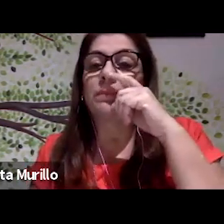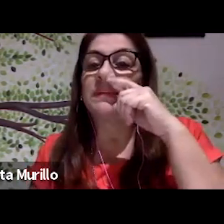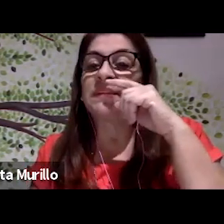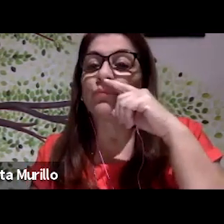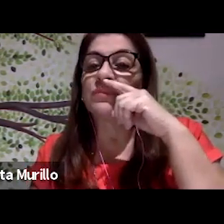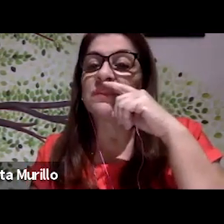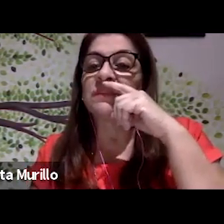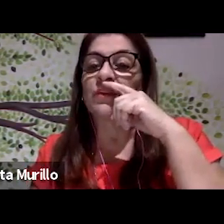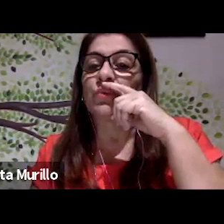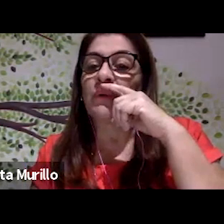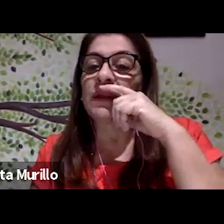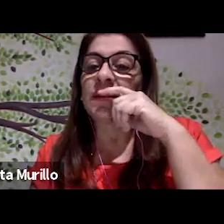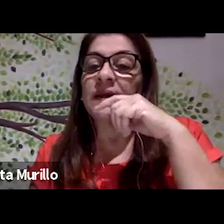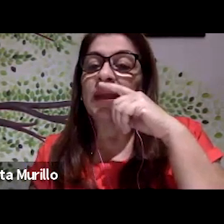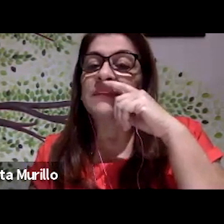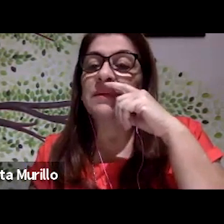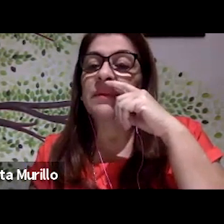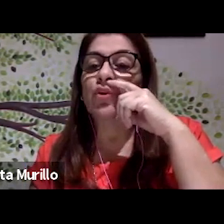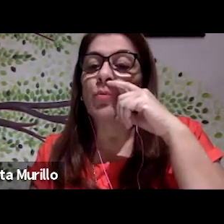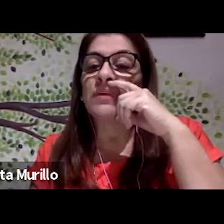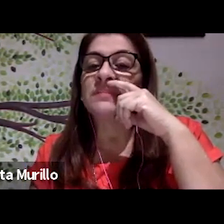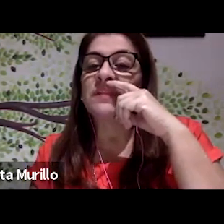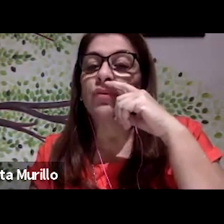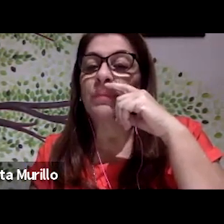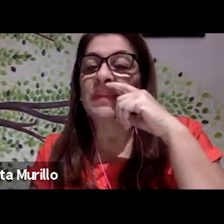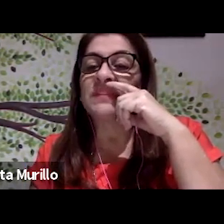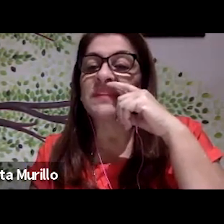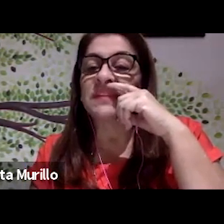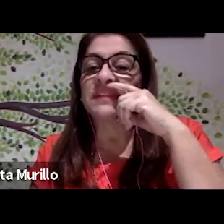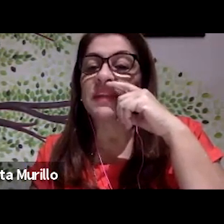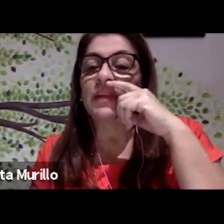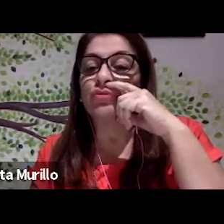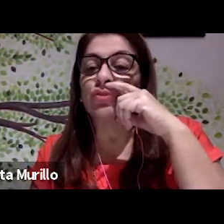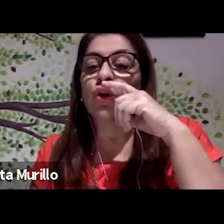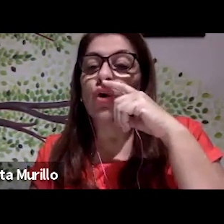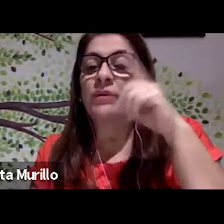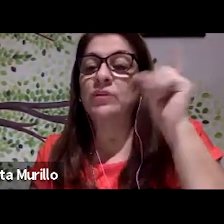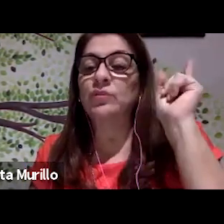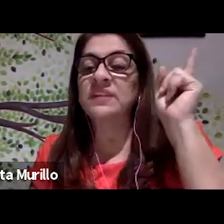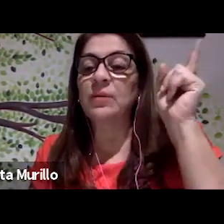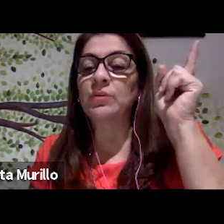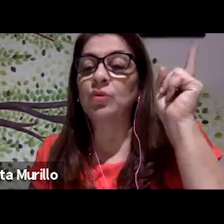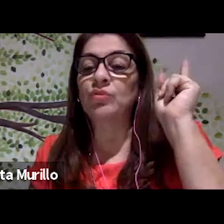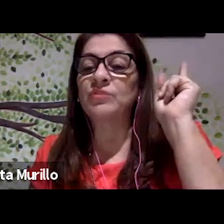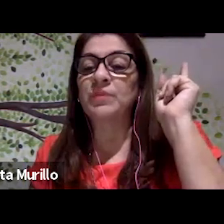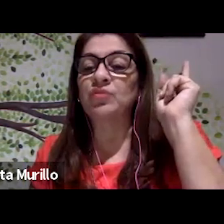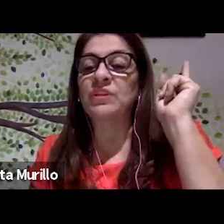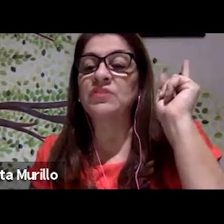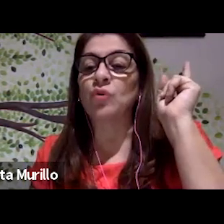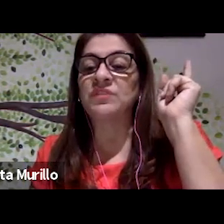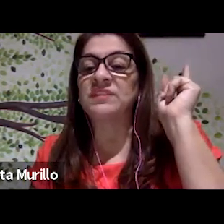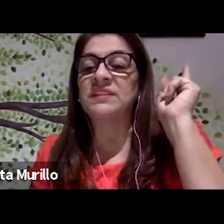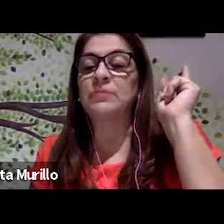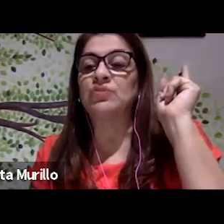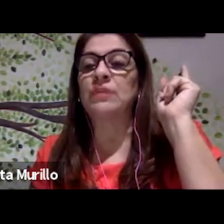Donna WIC parte de la autoestima saludable es saber cómo decir lo que piensa y siente incluso cuando no está de acuerdo con otras personas